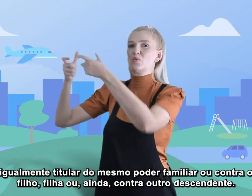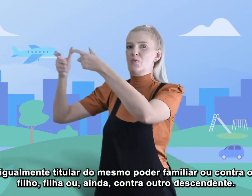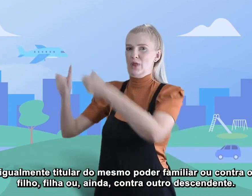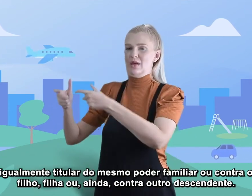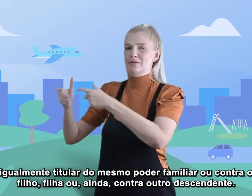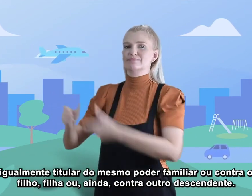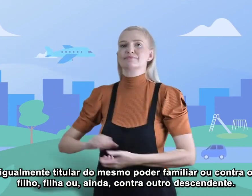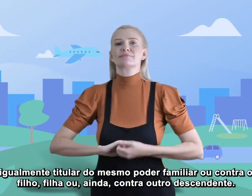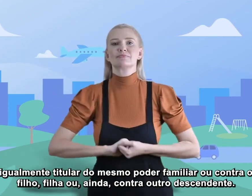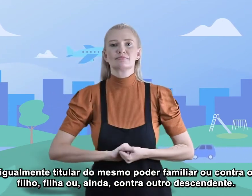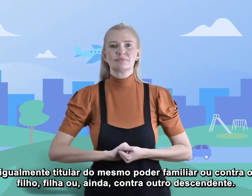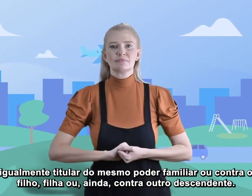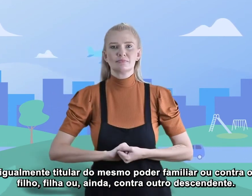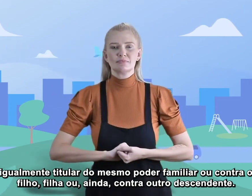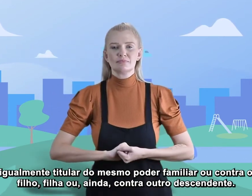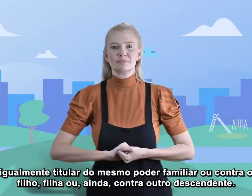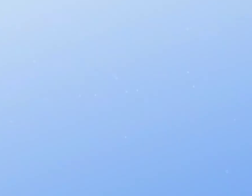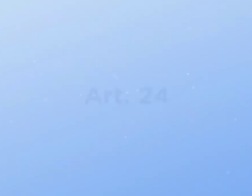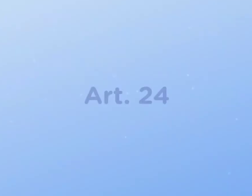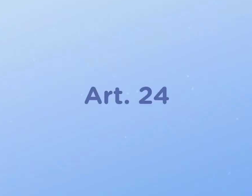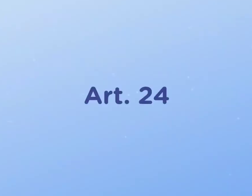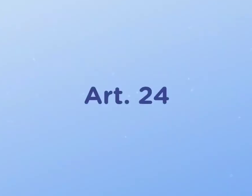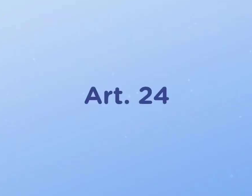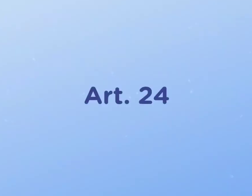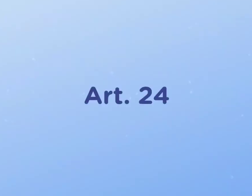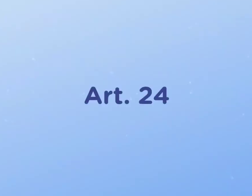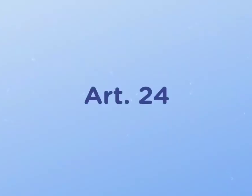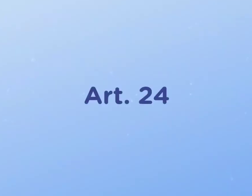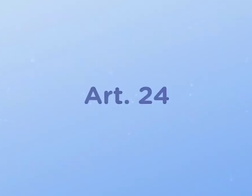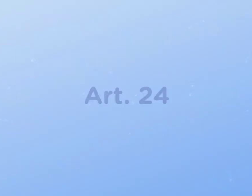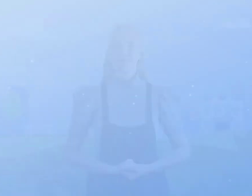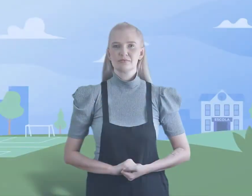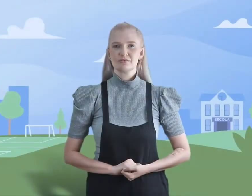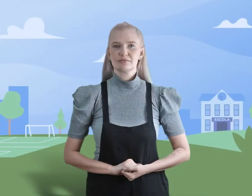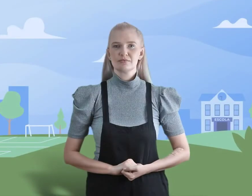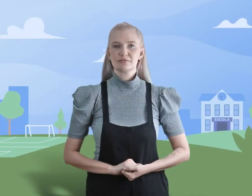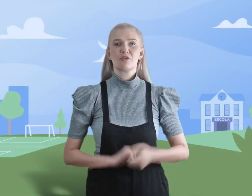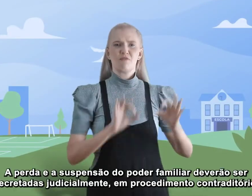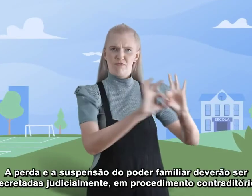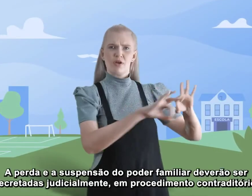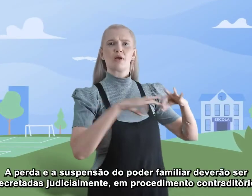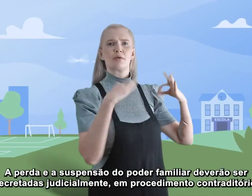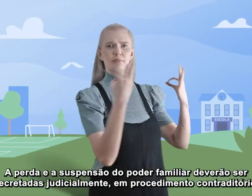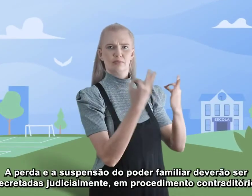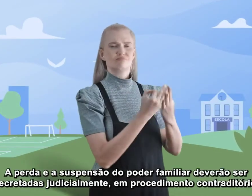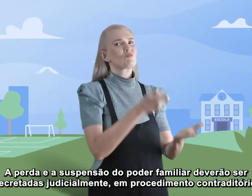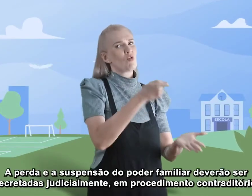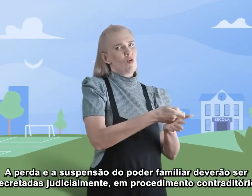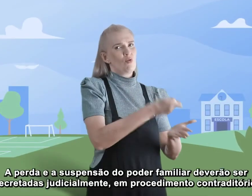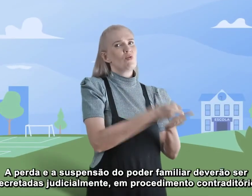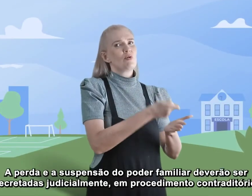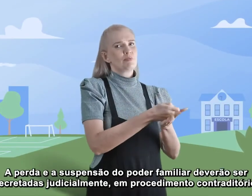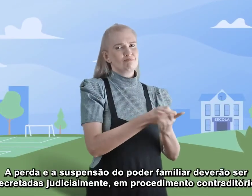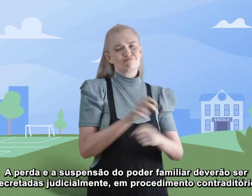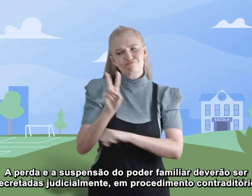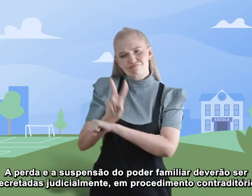Artigo 24. A perda e a suspensão do poder familiar deverão